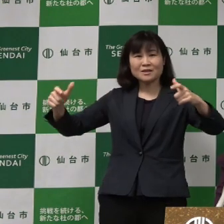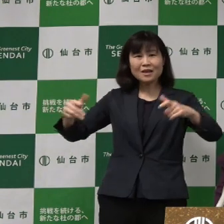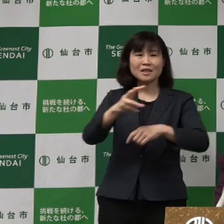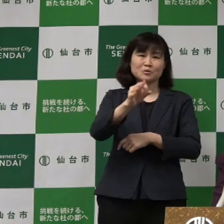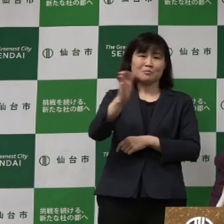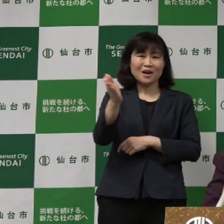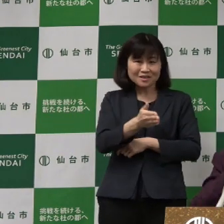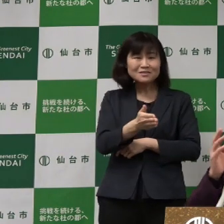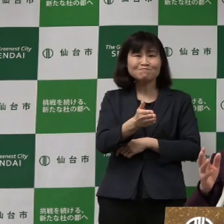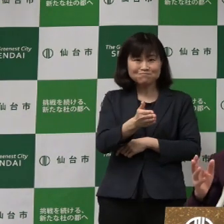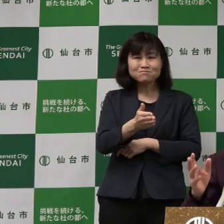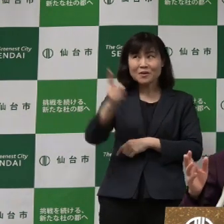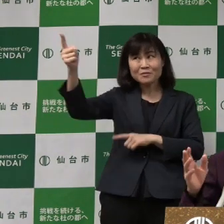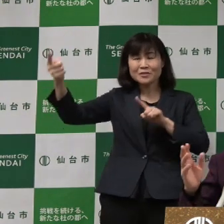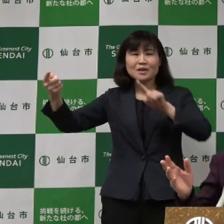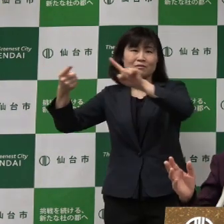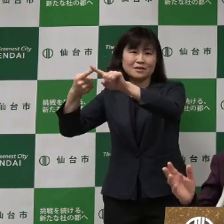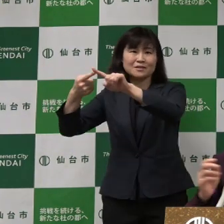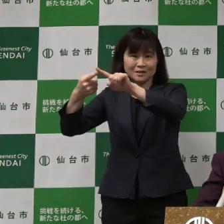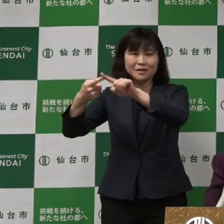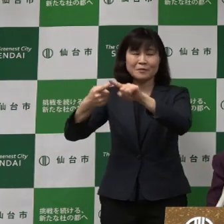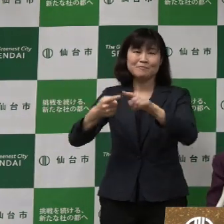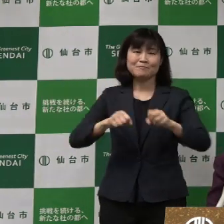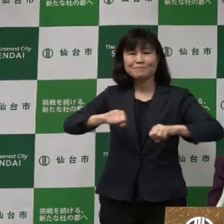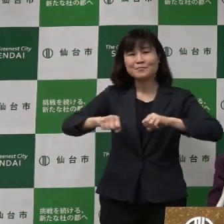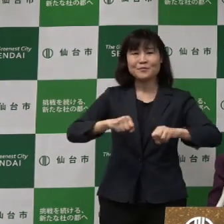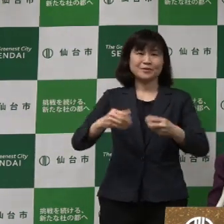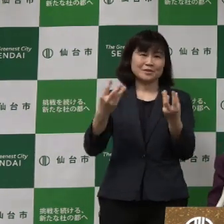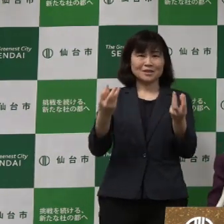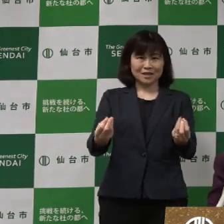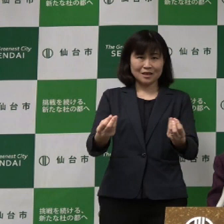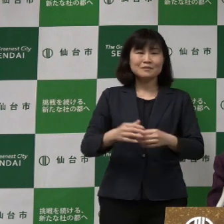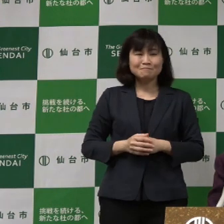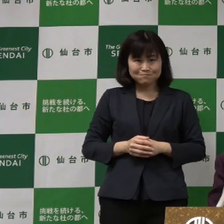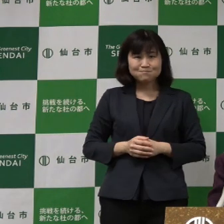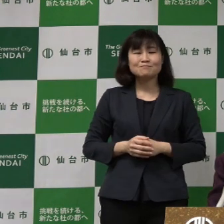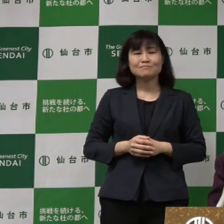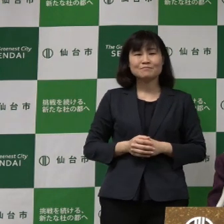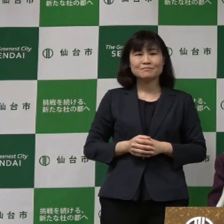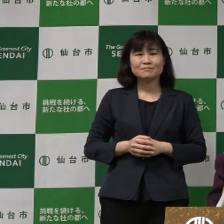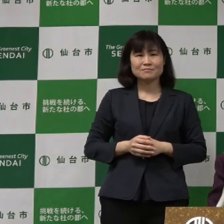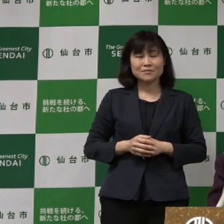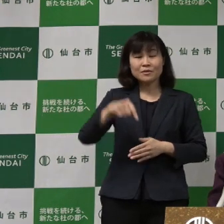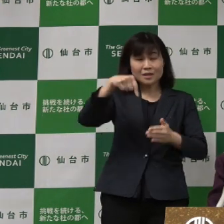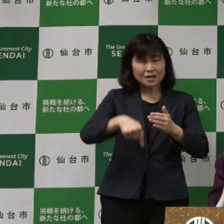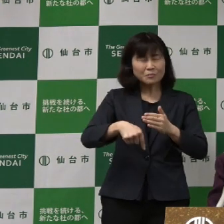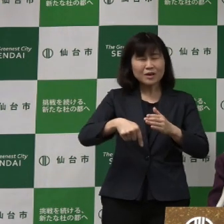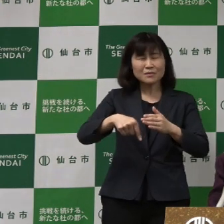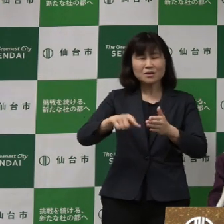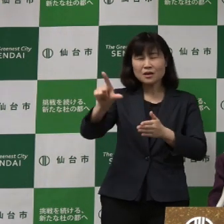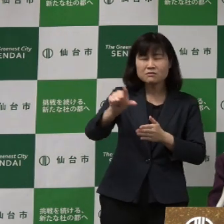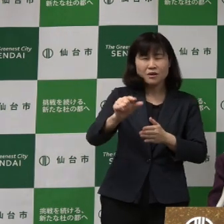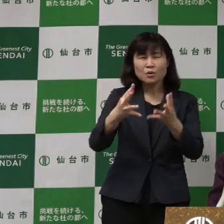なということで 50% 以上の事業者に厚く対応すべきだろうというふうなこと